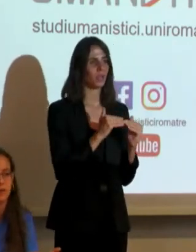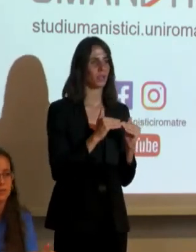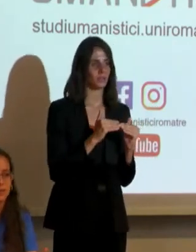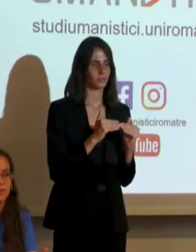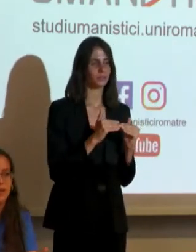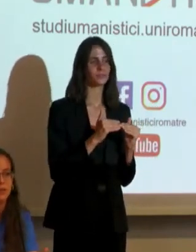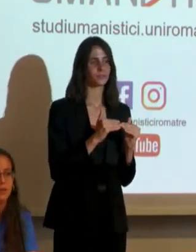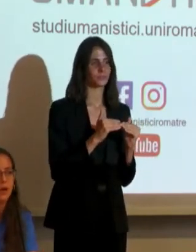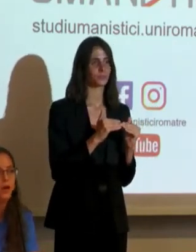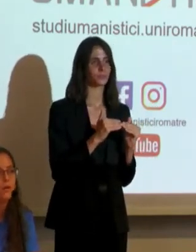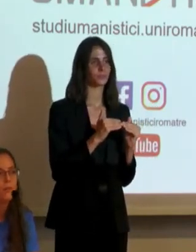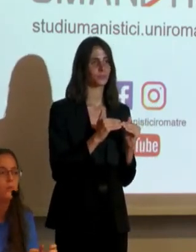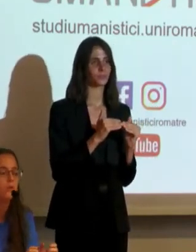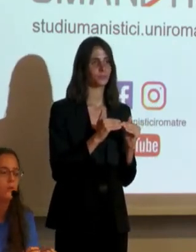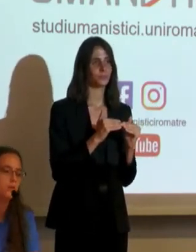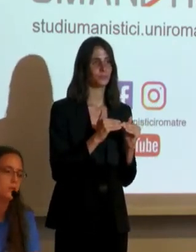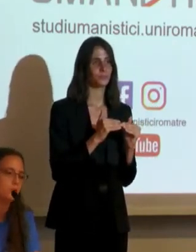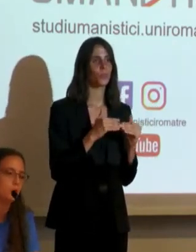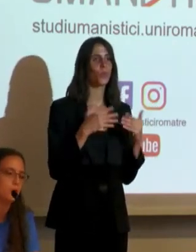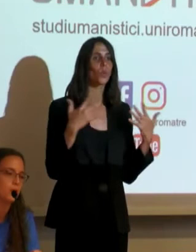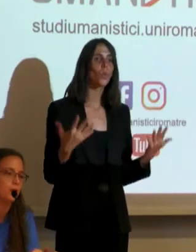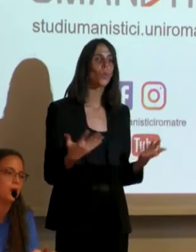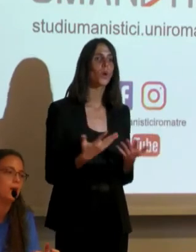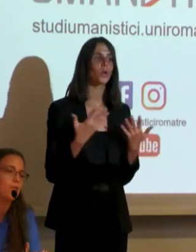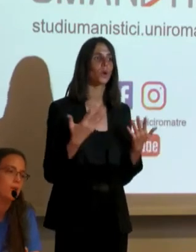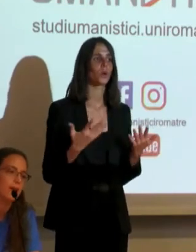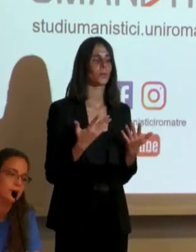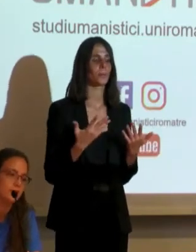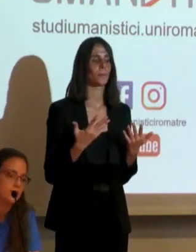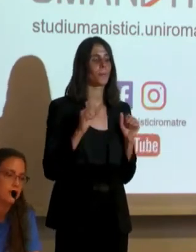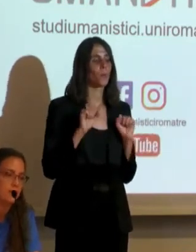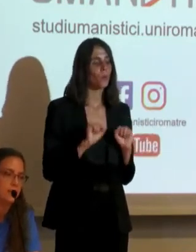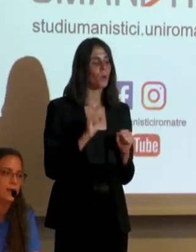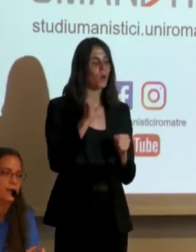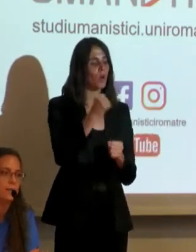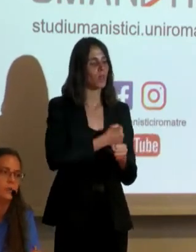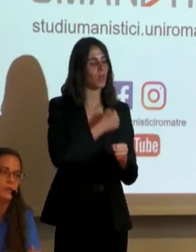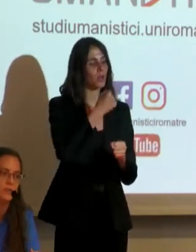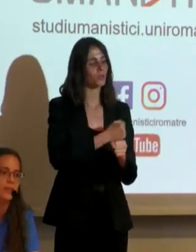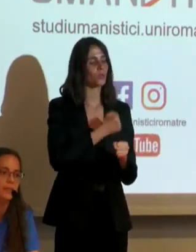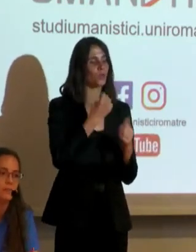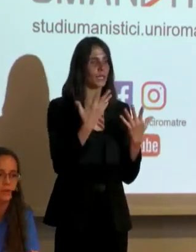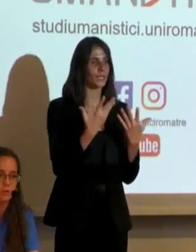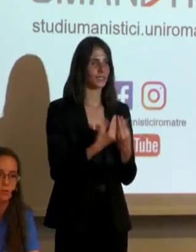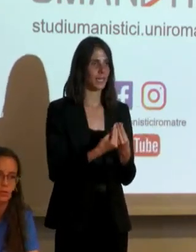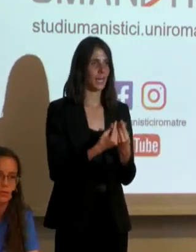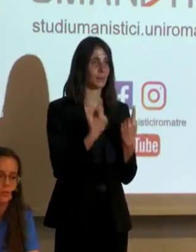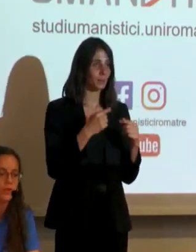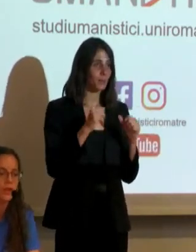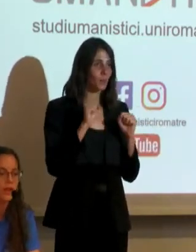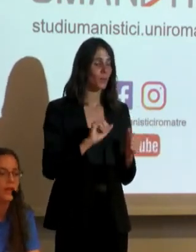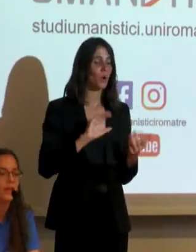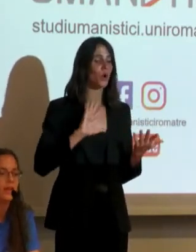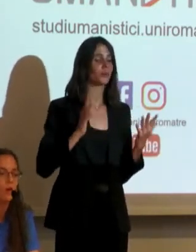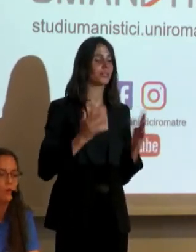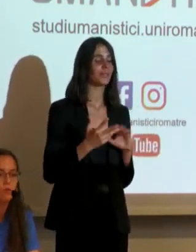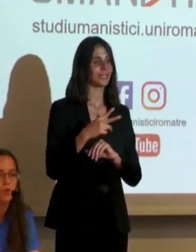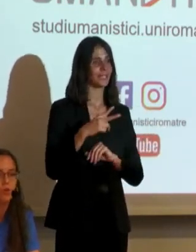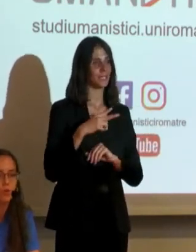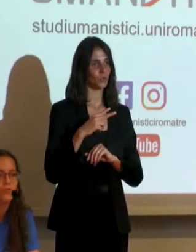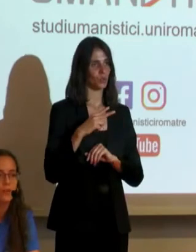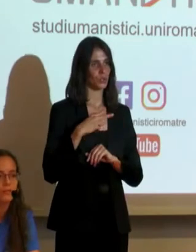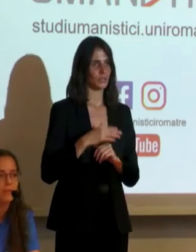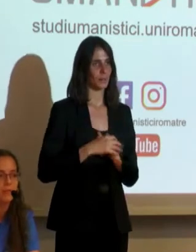se no resti indietro, ma come un qualcosa su cui lavorare insieme e che potesse diventare una risorsa. E ho